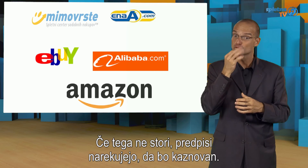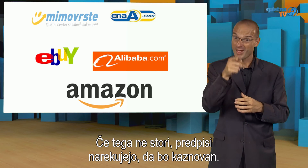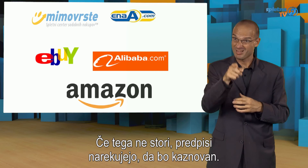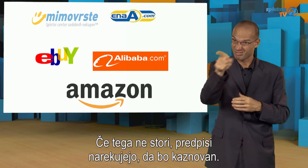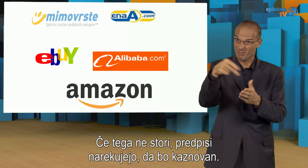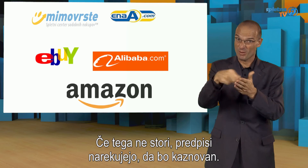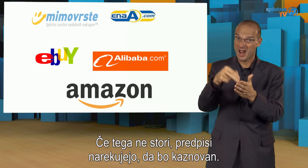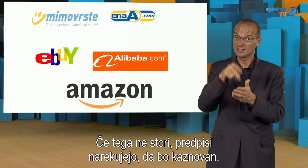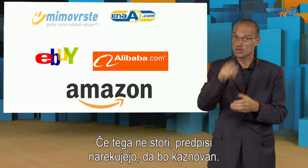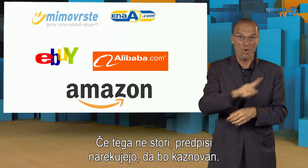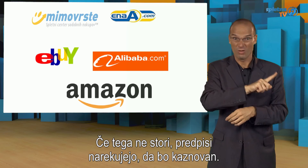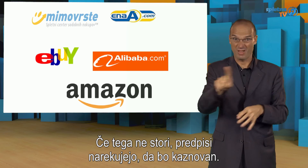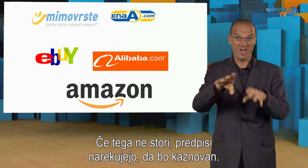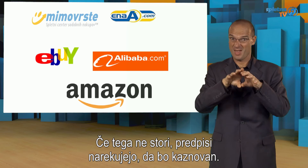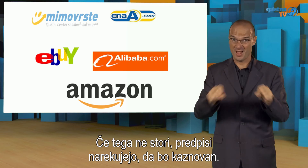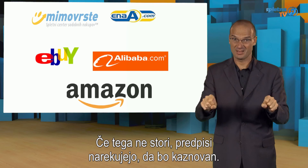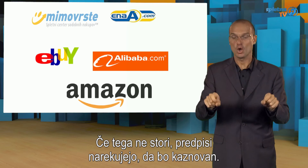Predpisi narekujejo, da bo kaznovan.